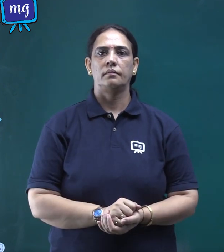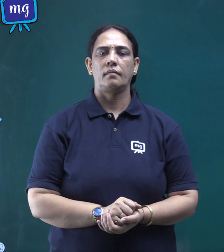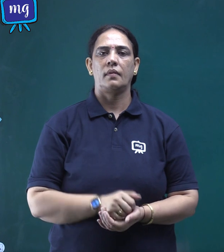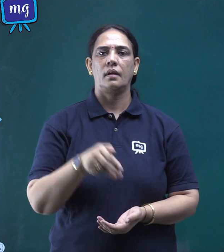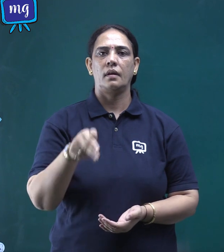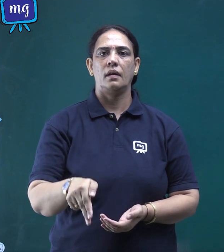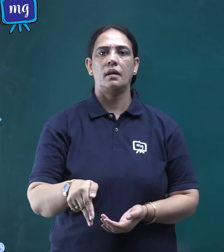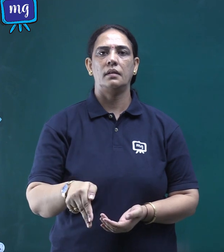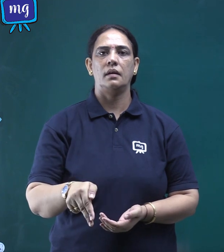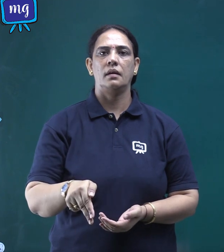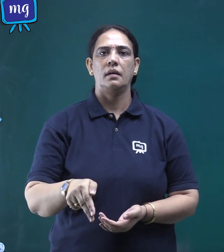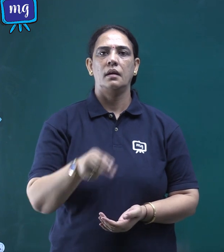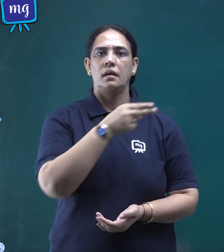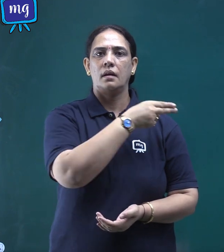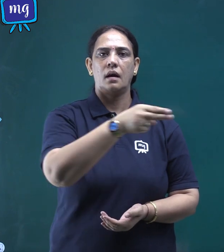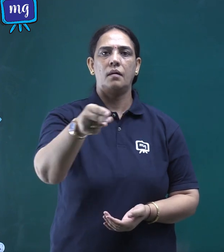यदि समांतर चतुर्भुज की